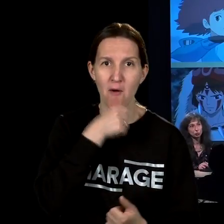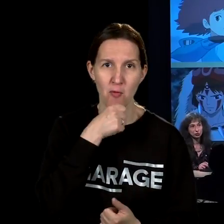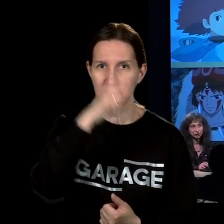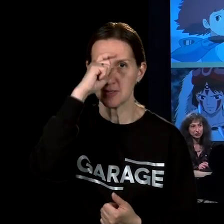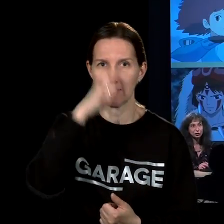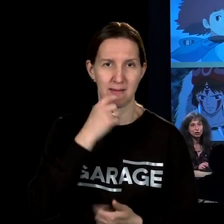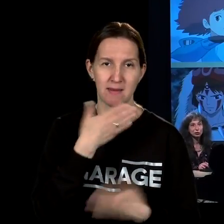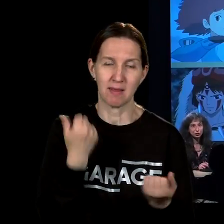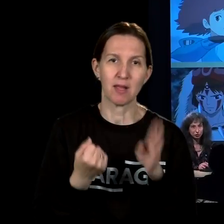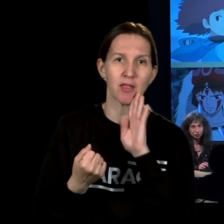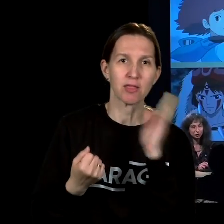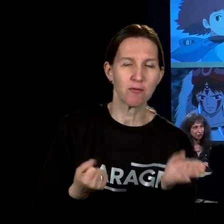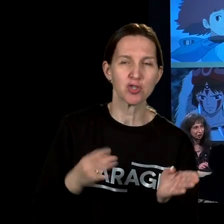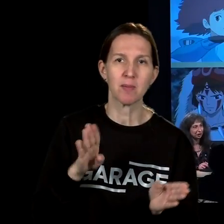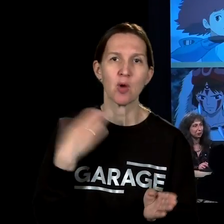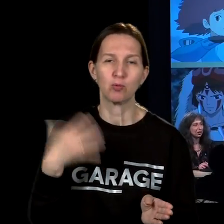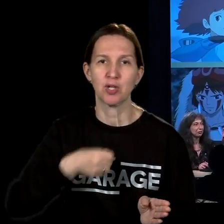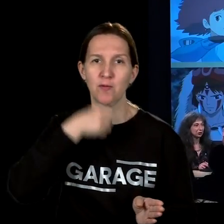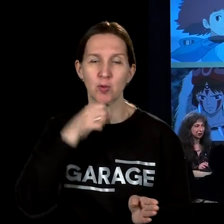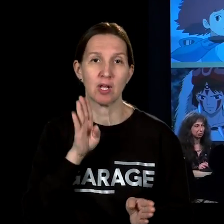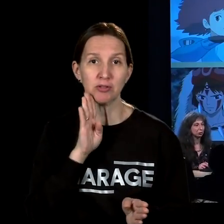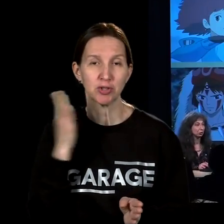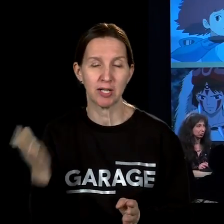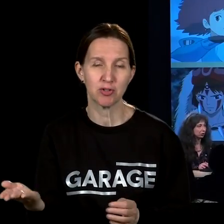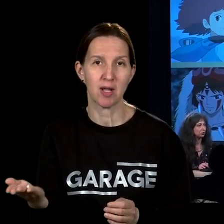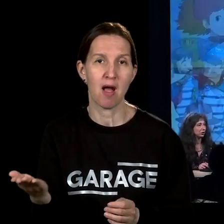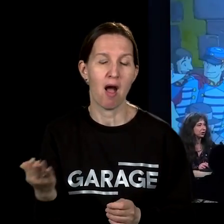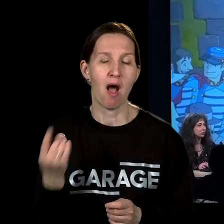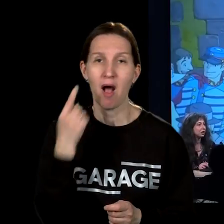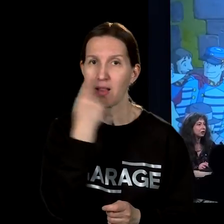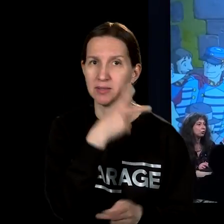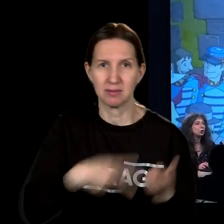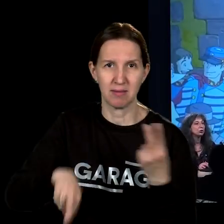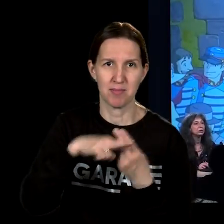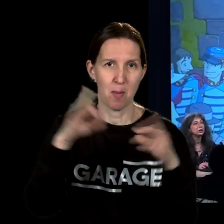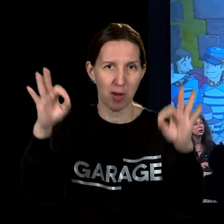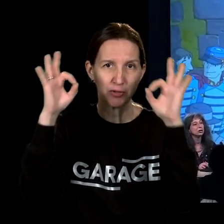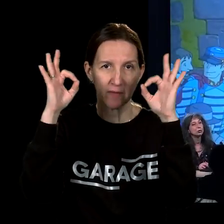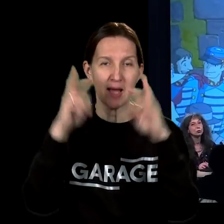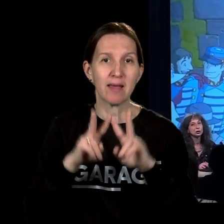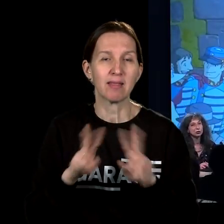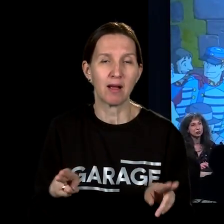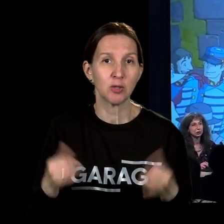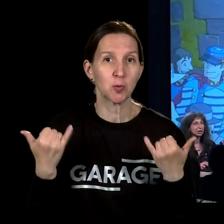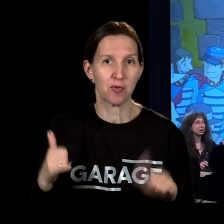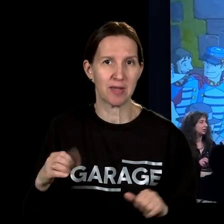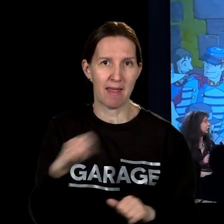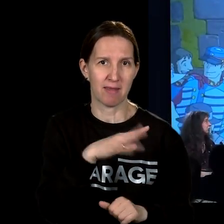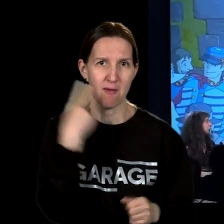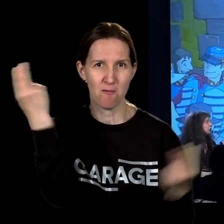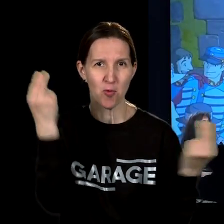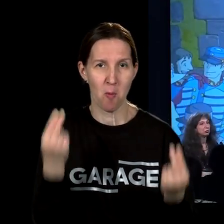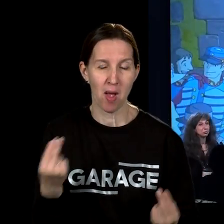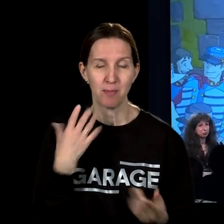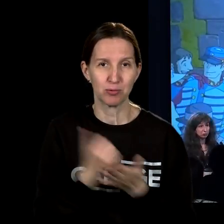которые могут быть и девочками, и взрослыми женщинами, вот с этими большими глазами, и такой же удивительная Европа, да, вот это